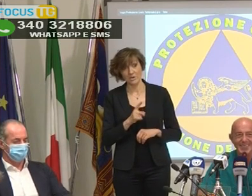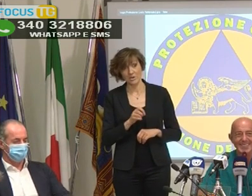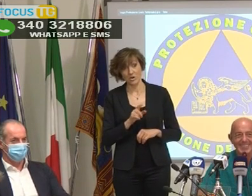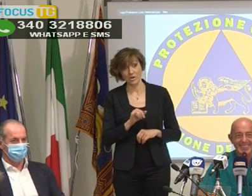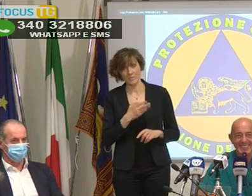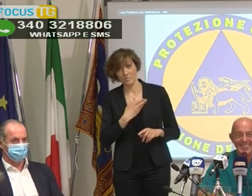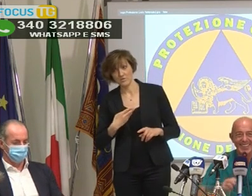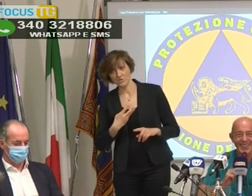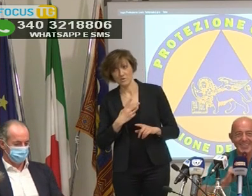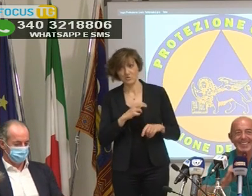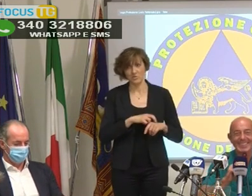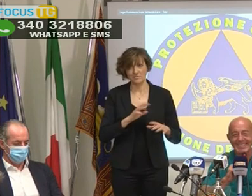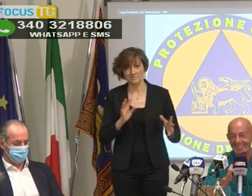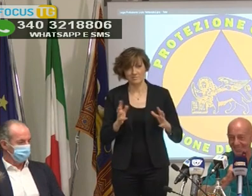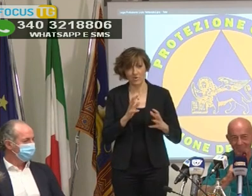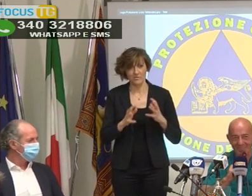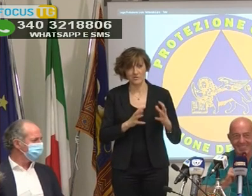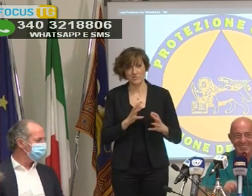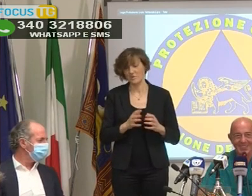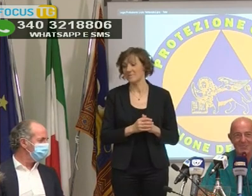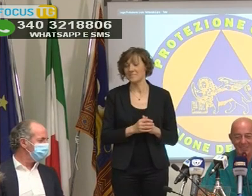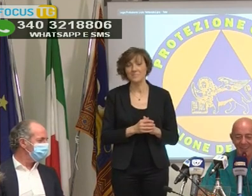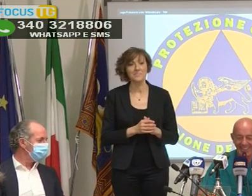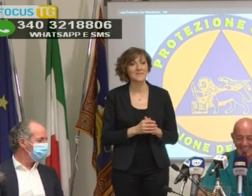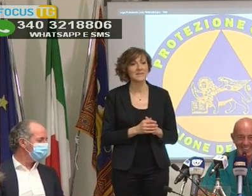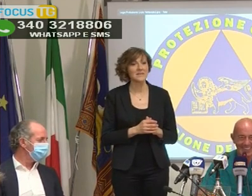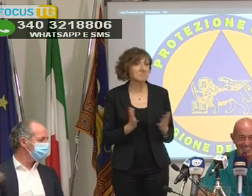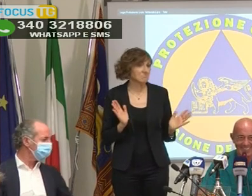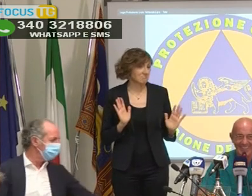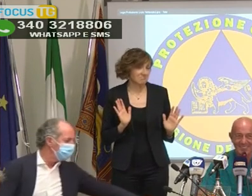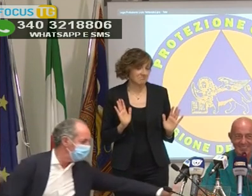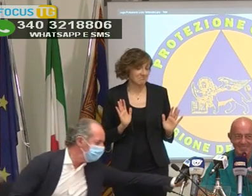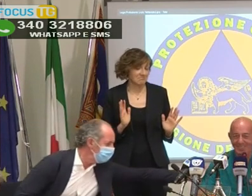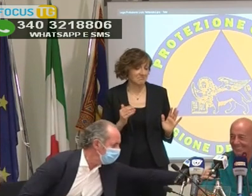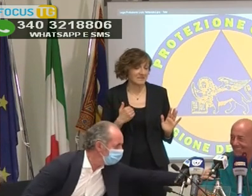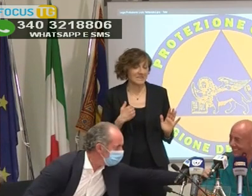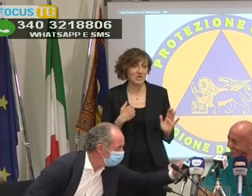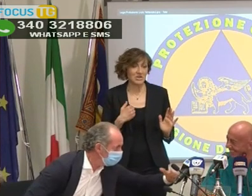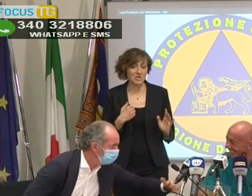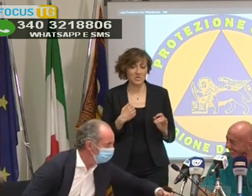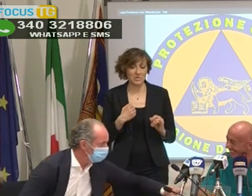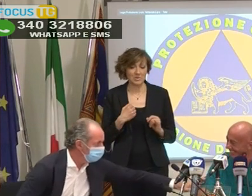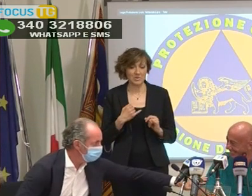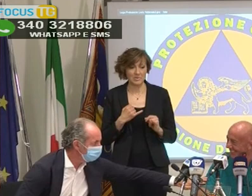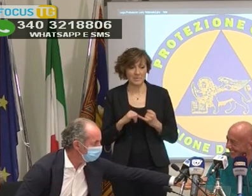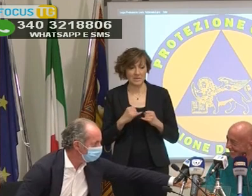sono abituato io, professori, un po' no, faccio confusione. Certo, no, allora, no, io sono un manuale della microbiologia.